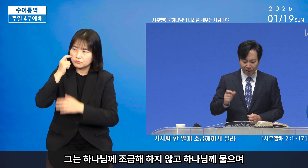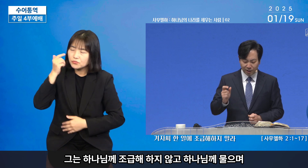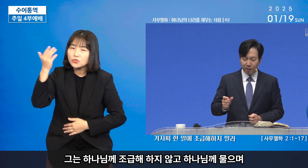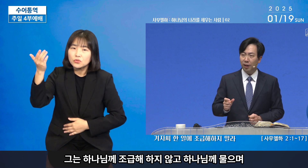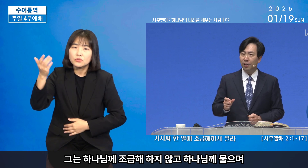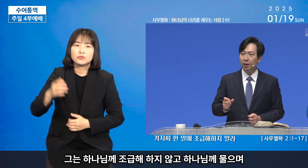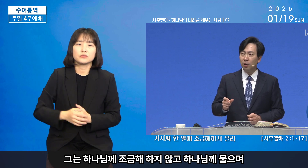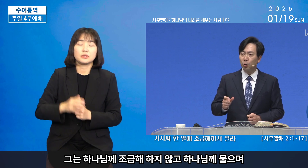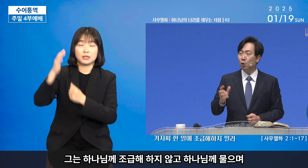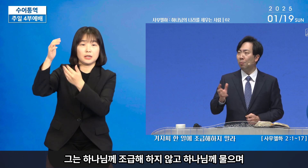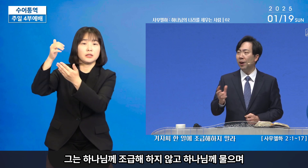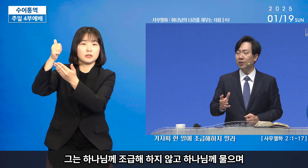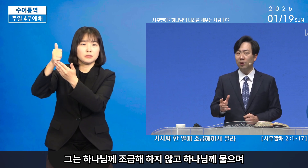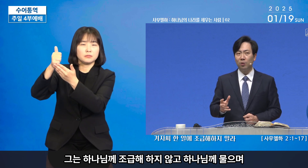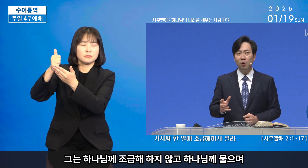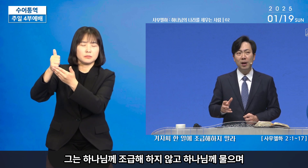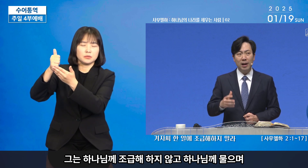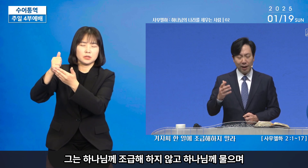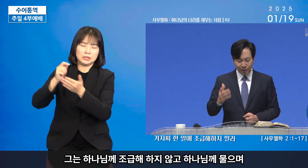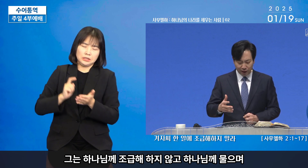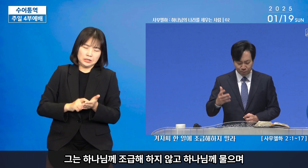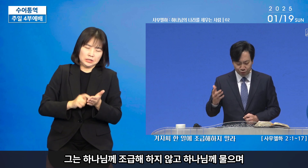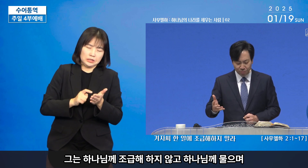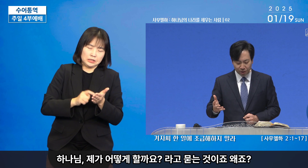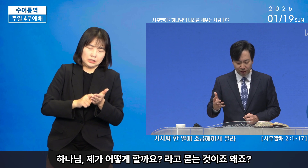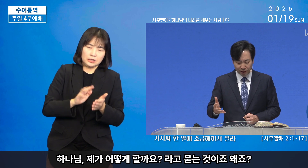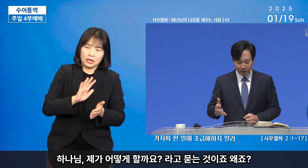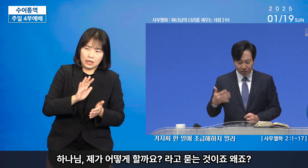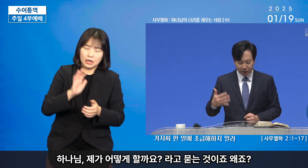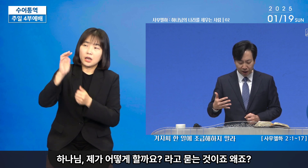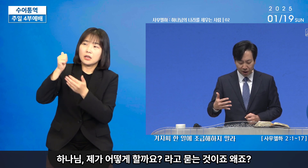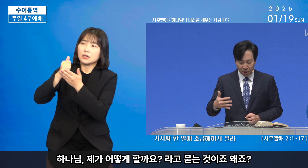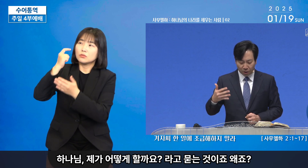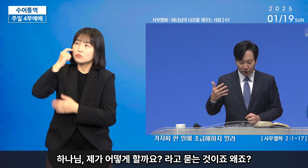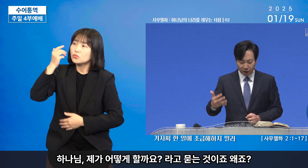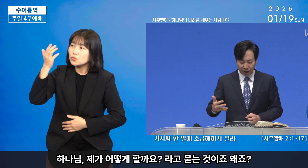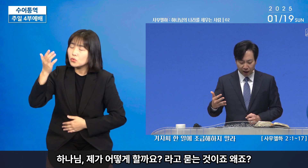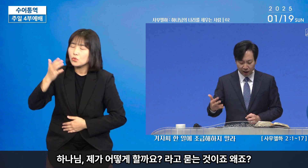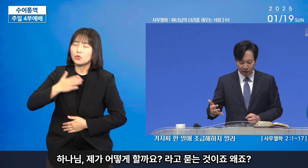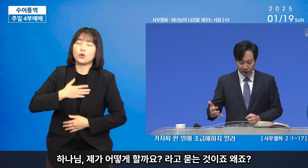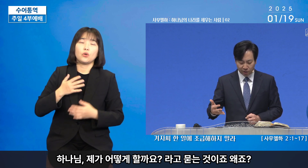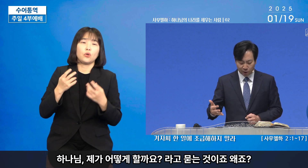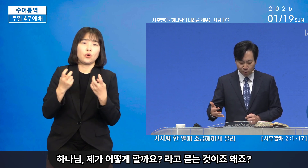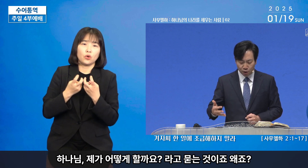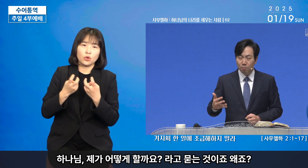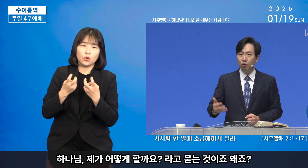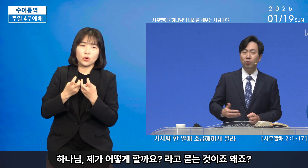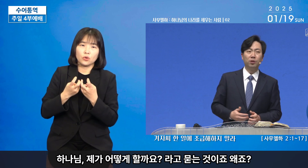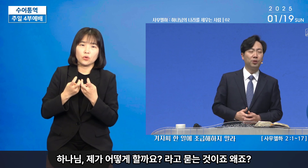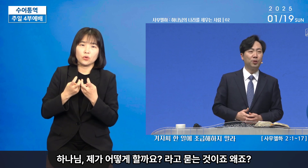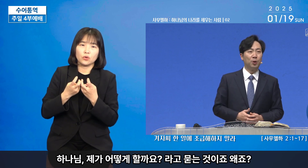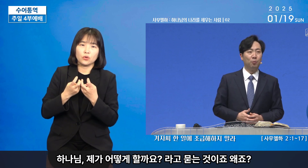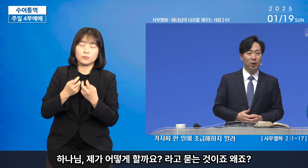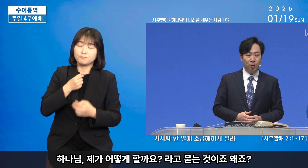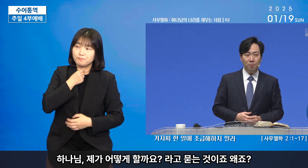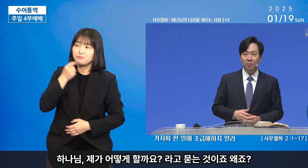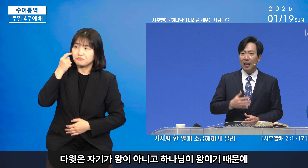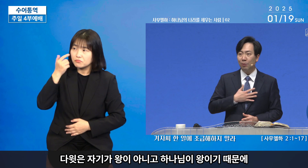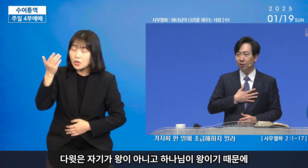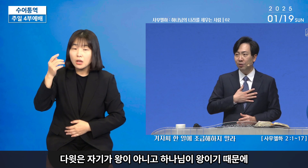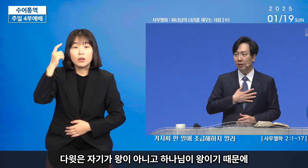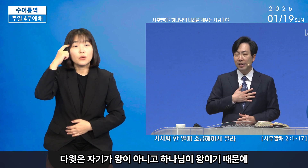그는 하나님께 조급해하지 않고 하나님께 물으며 하나님 제가 어떻게 할까요? 라고 묻는 것이죠.